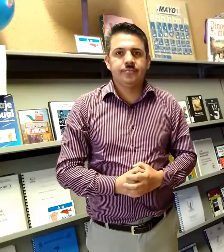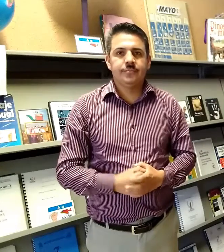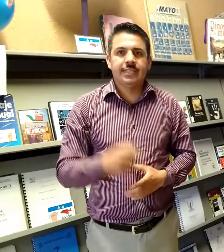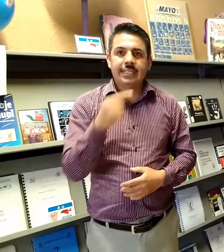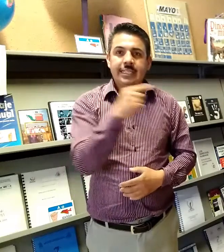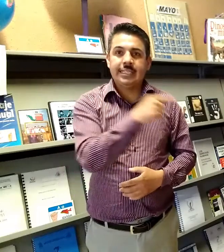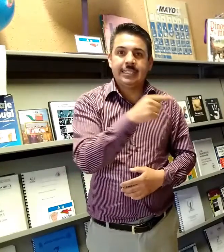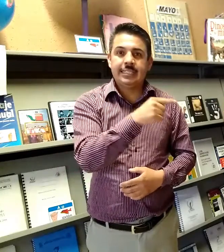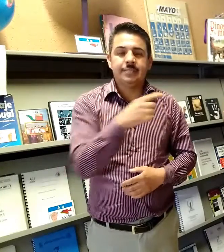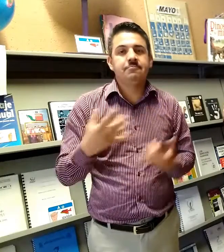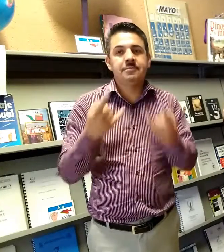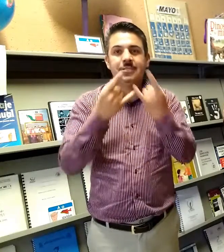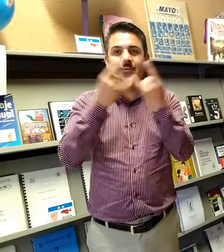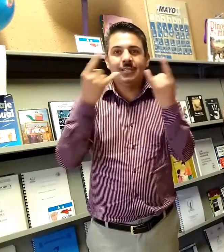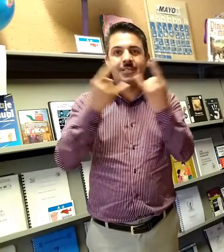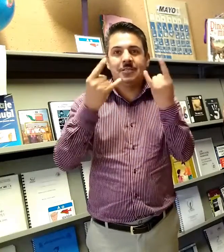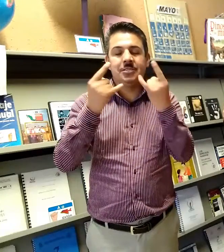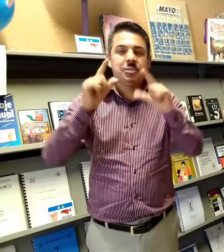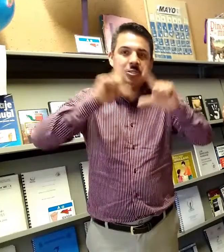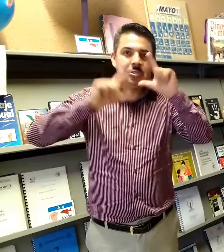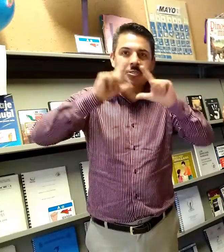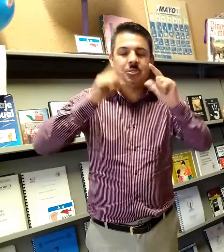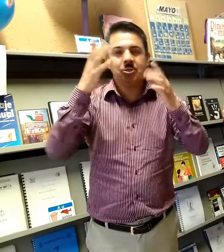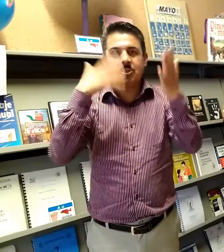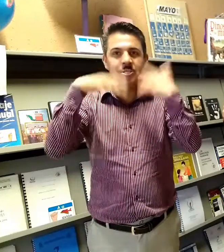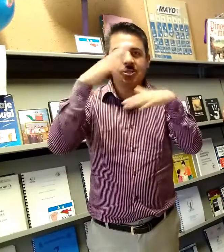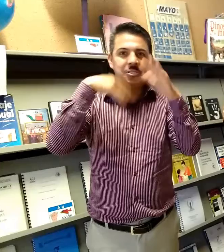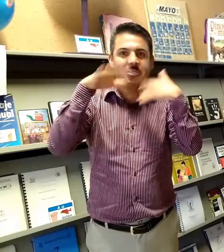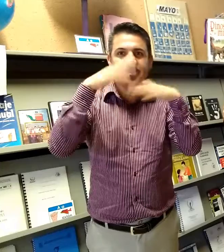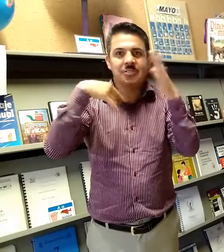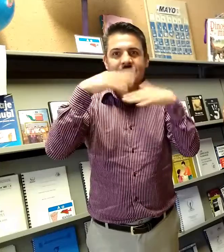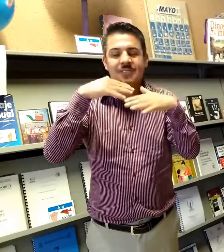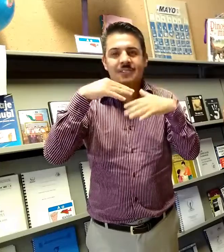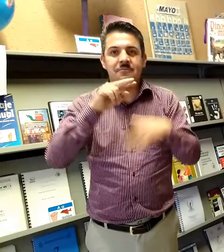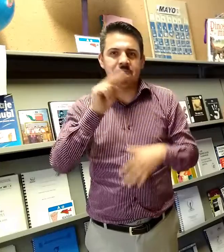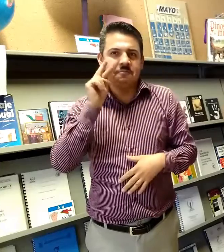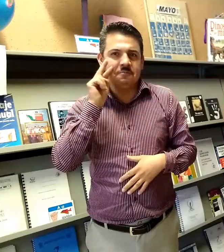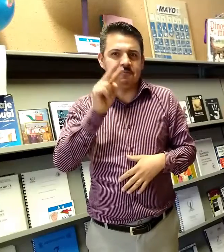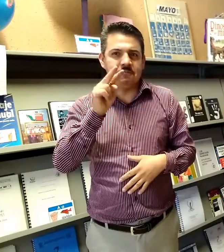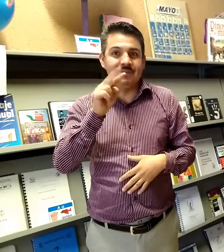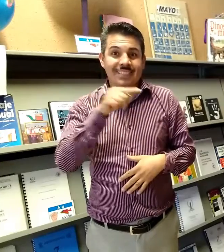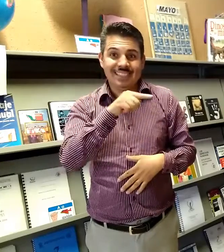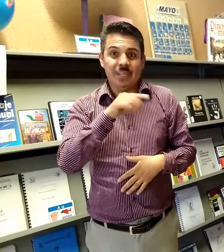Algunos cuentos en lengua de señas mexicana.